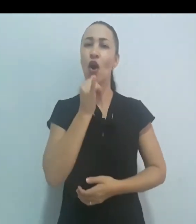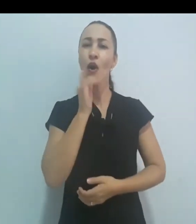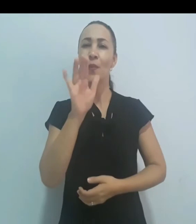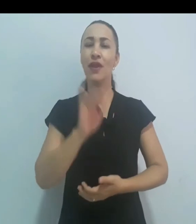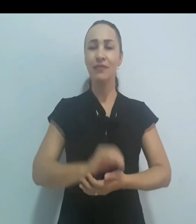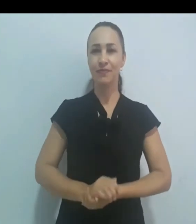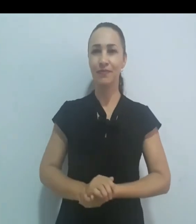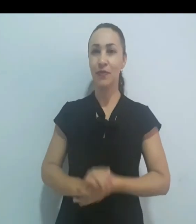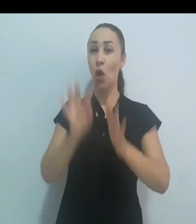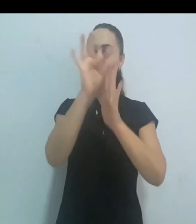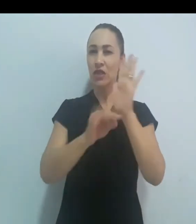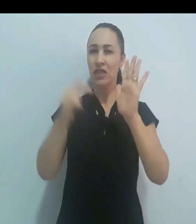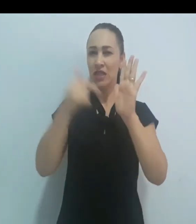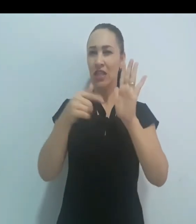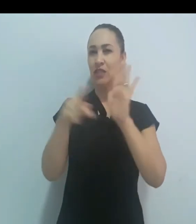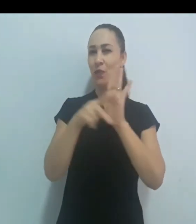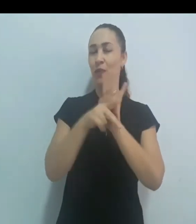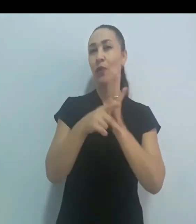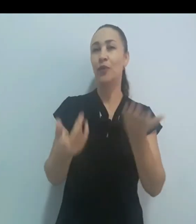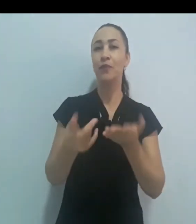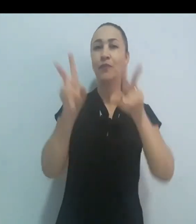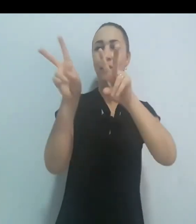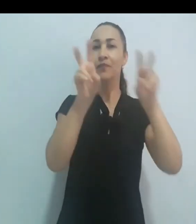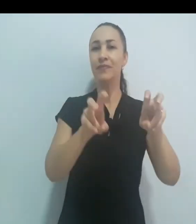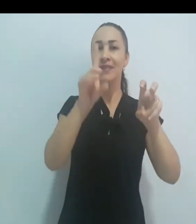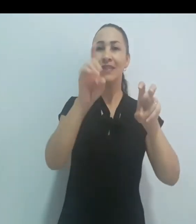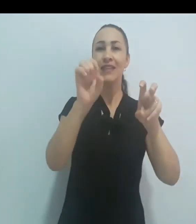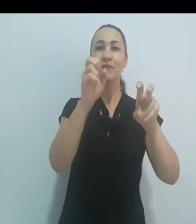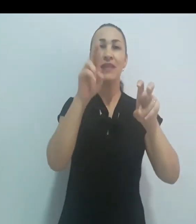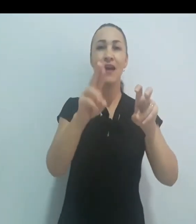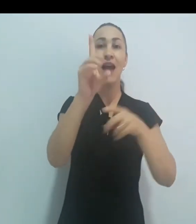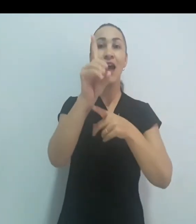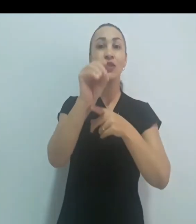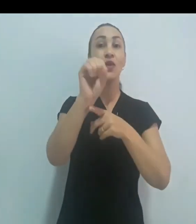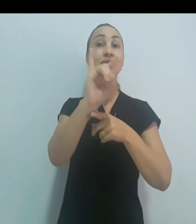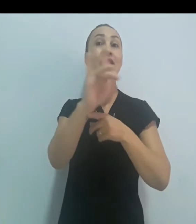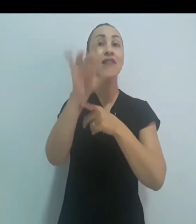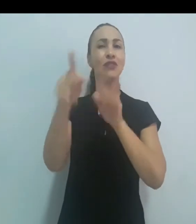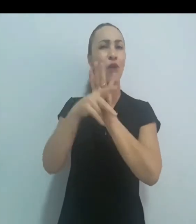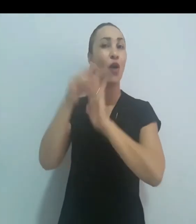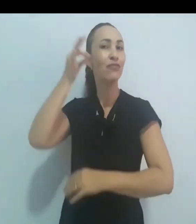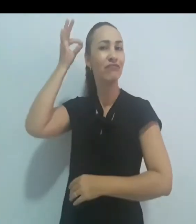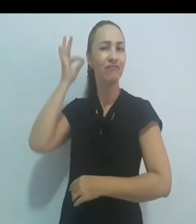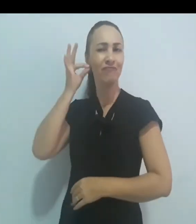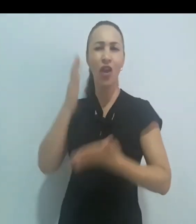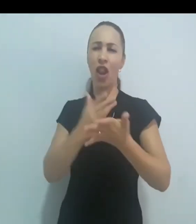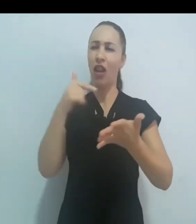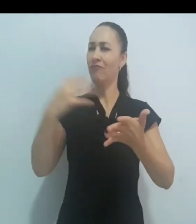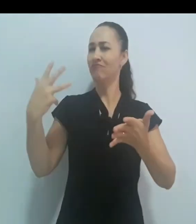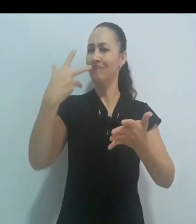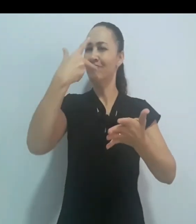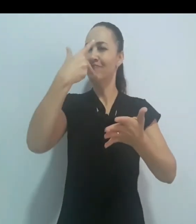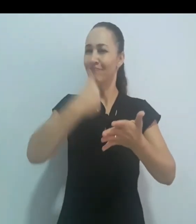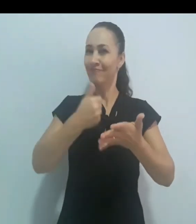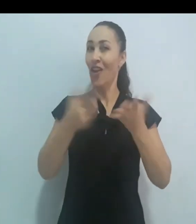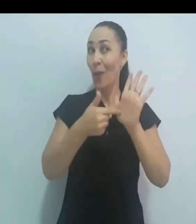você pode pegar um texto, O Despertar do Silêncio, da Shirley Villalba, que é um livro belíssimo, né, que eu até iria